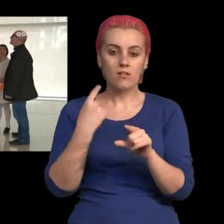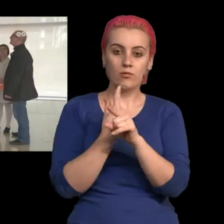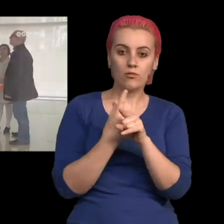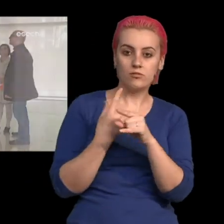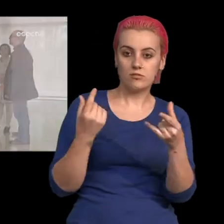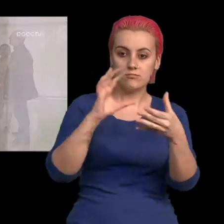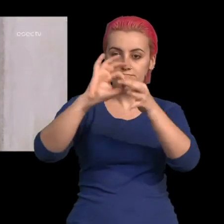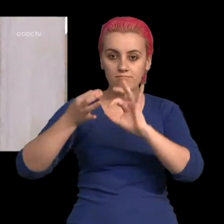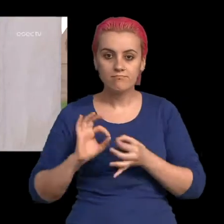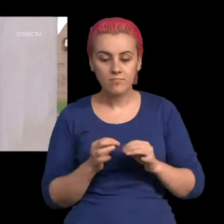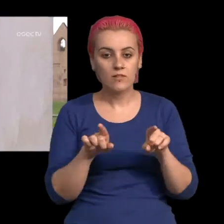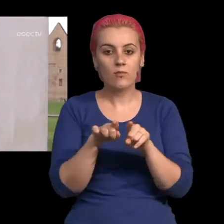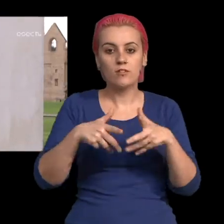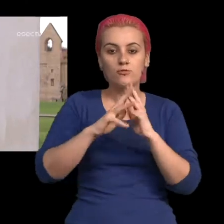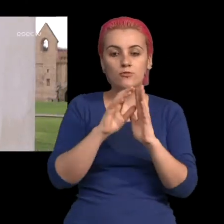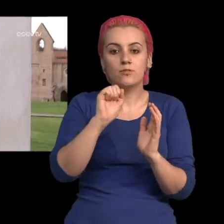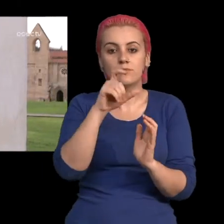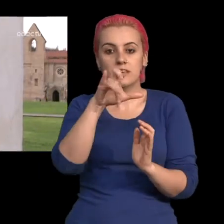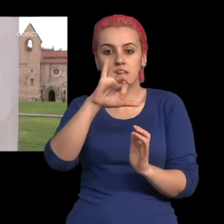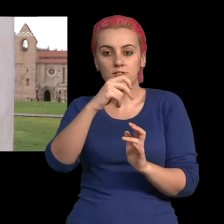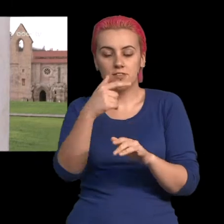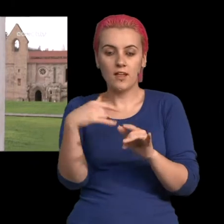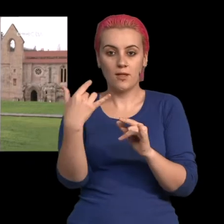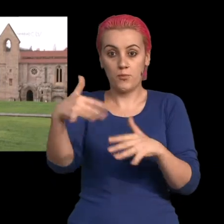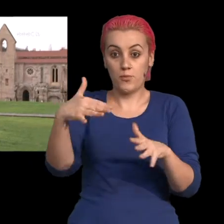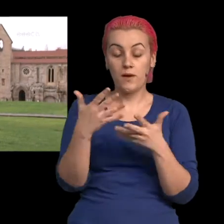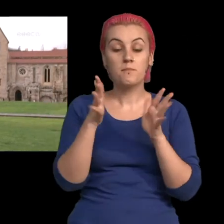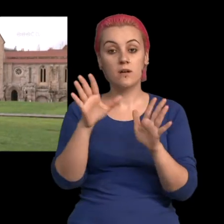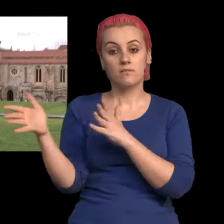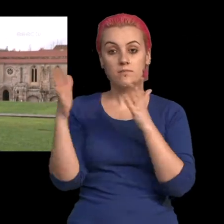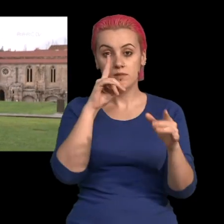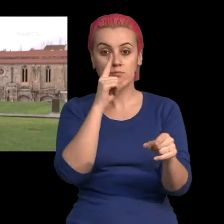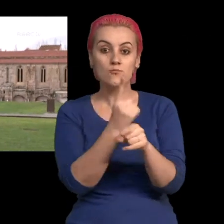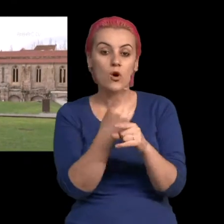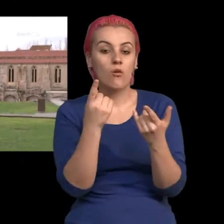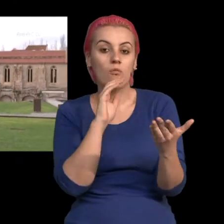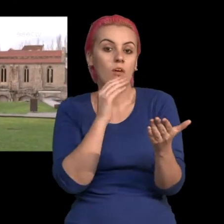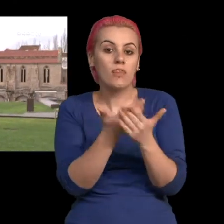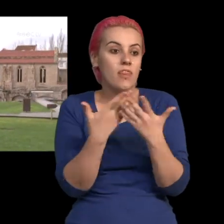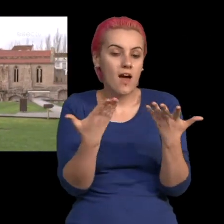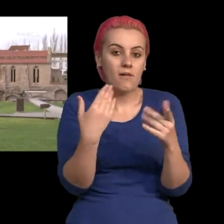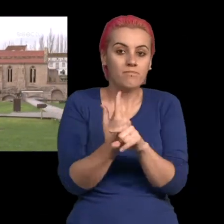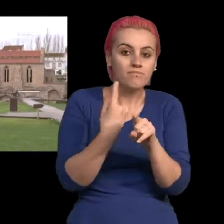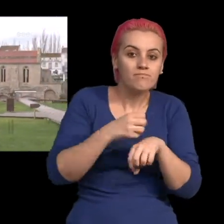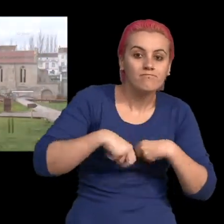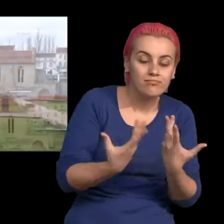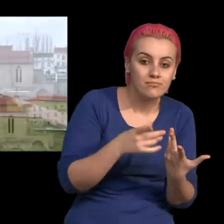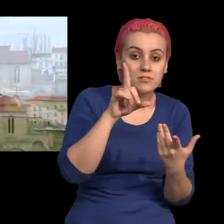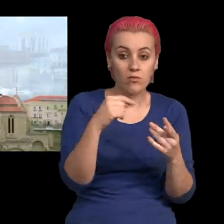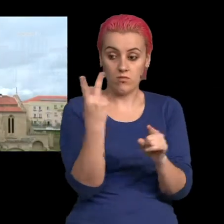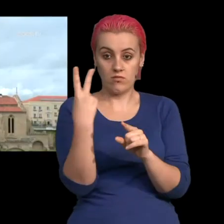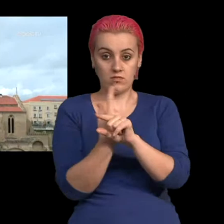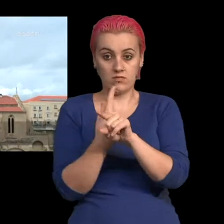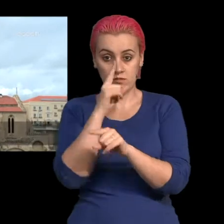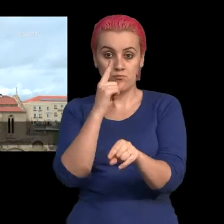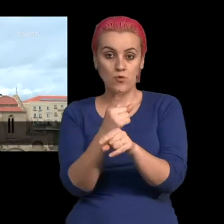entre coisas, quase como a estrutura de um cristal, não é? Mas ao mesmo tempo também é puro devir, não é? E essa coexistência